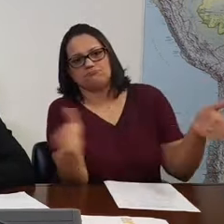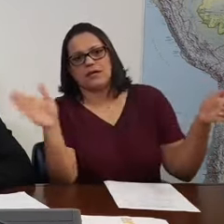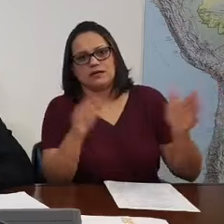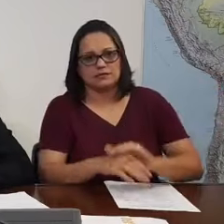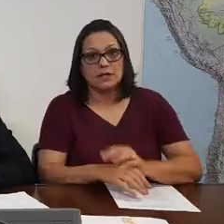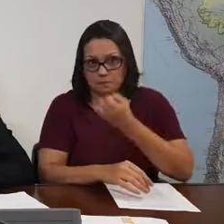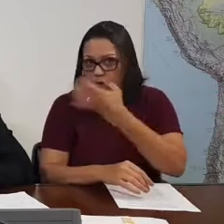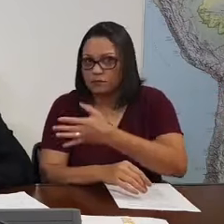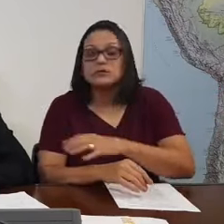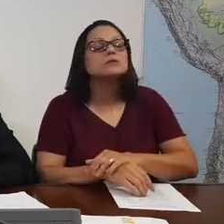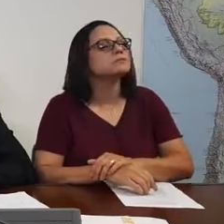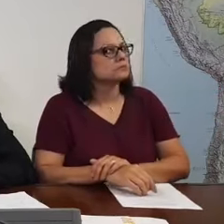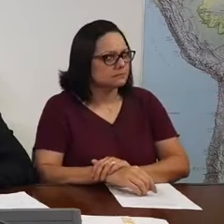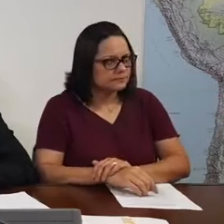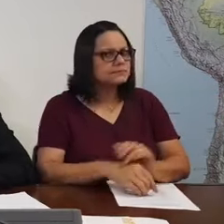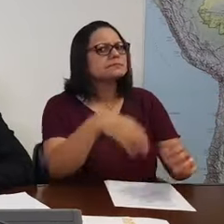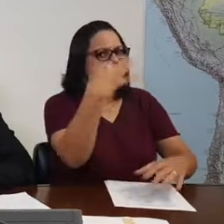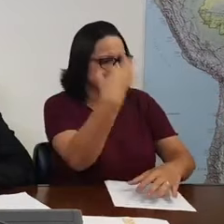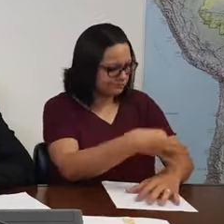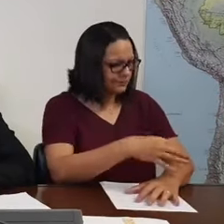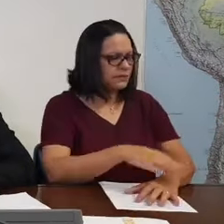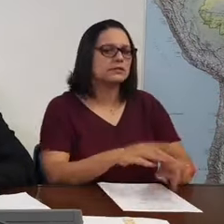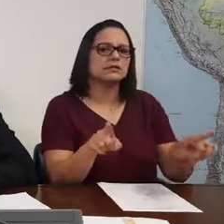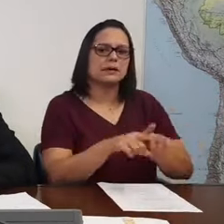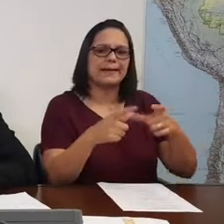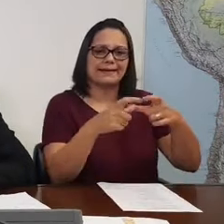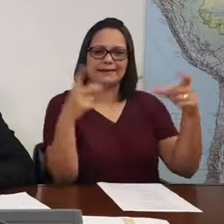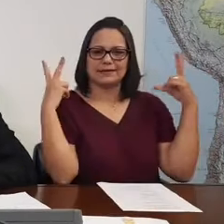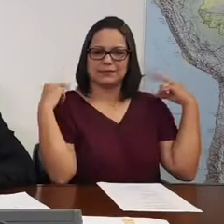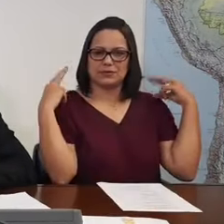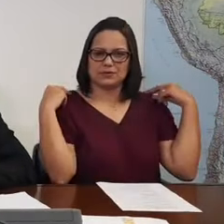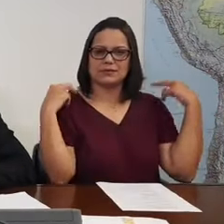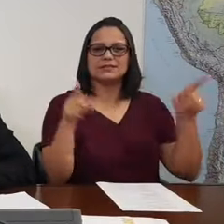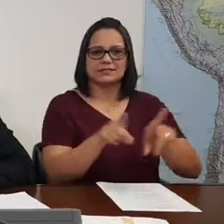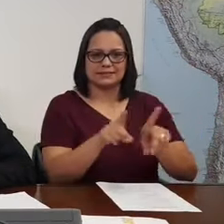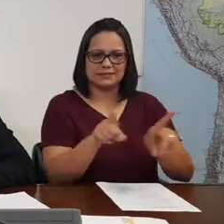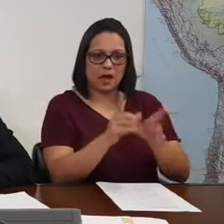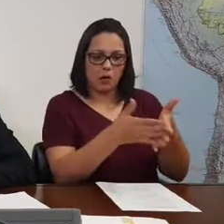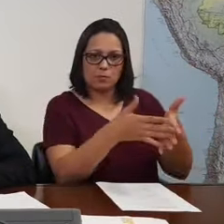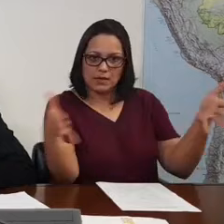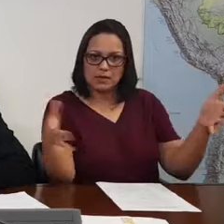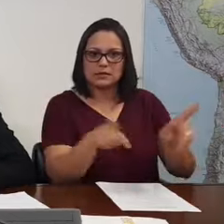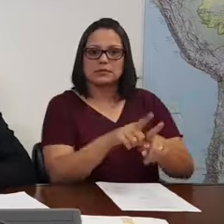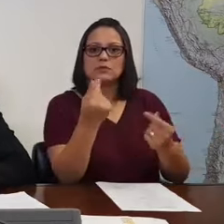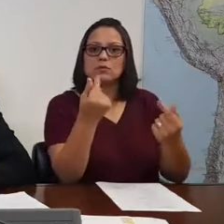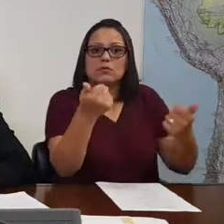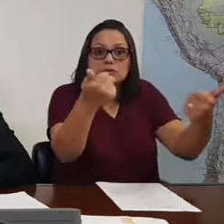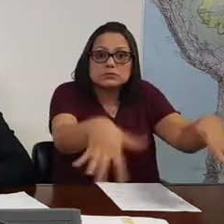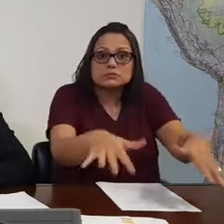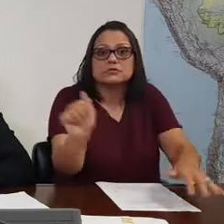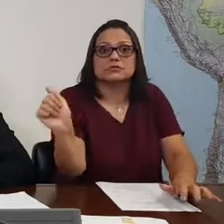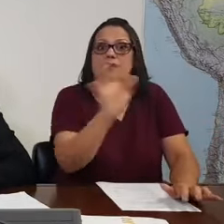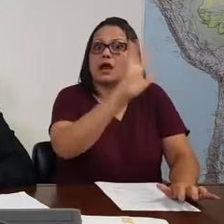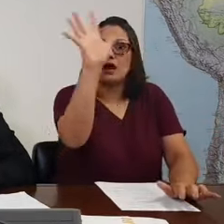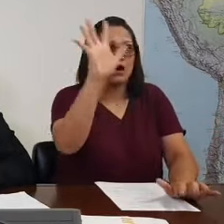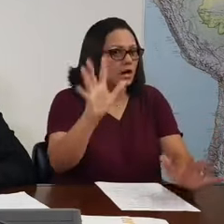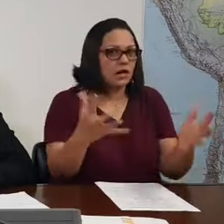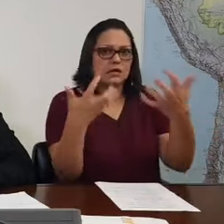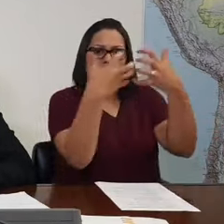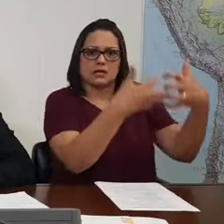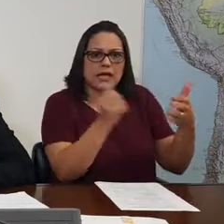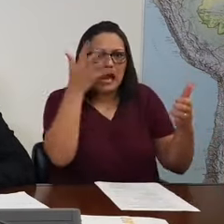não só com relação à carteira de habilitação, aumentando o prazo, que é um custo alto, né, para o caminhoneiro, para